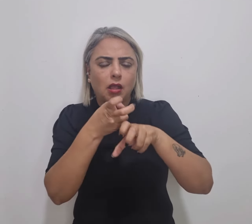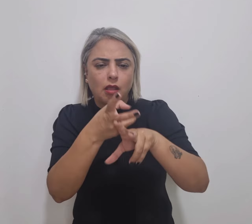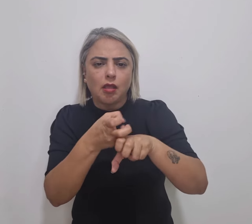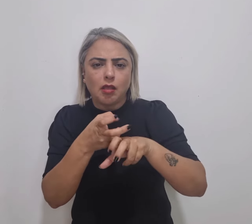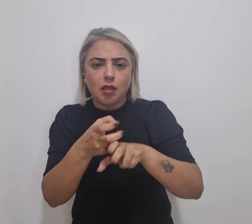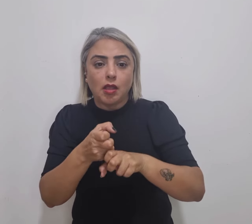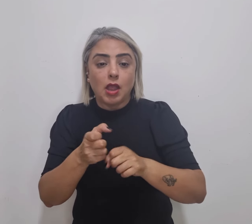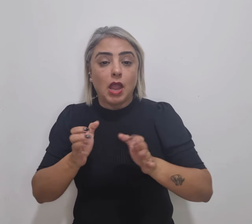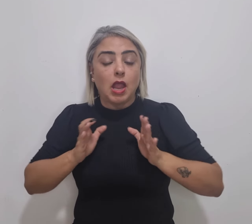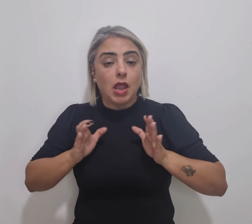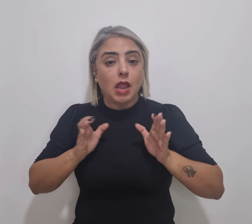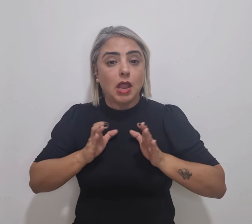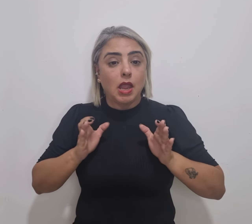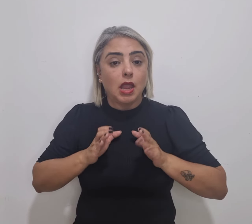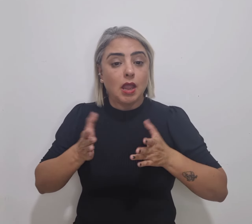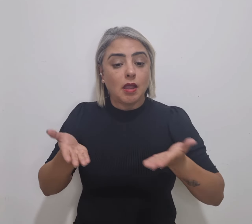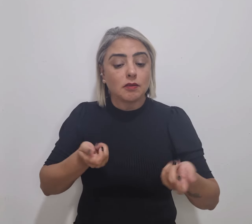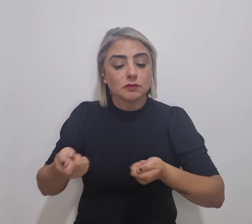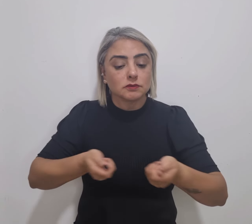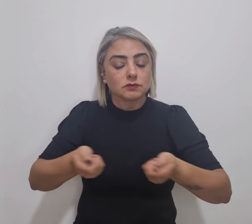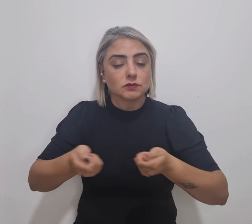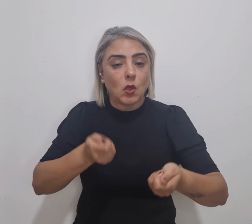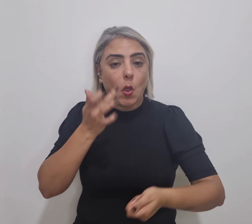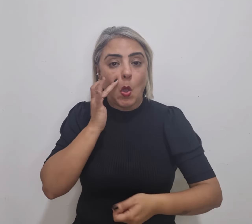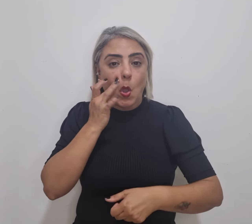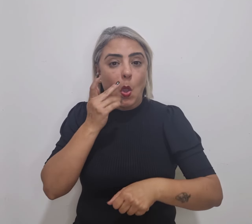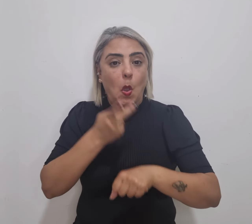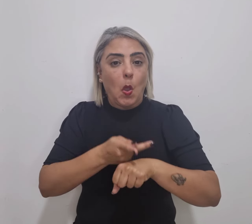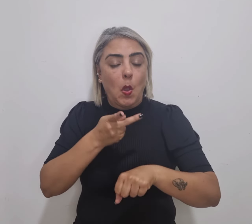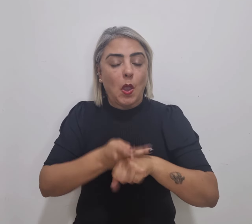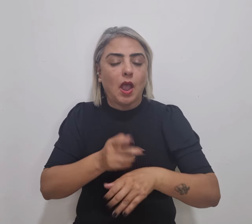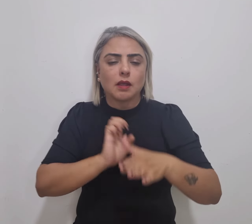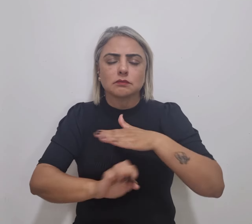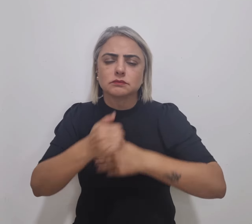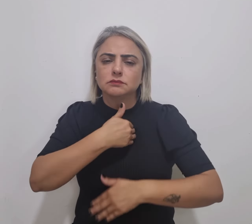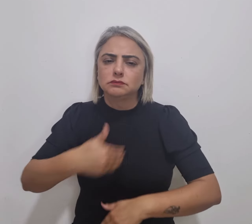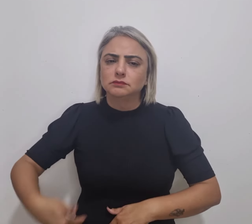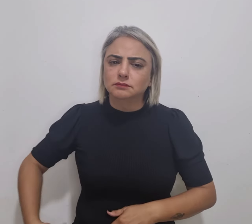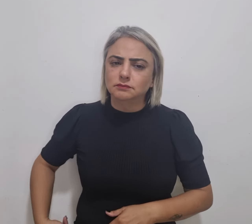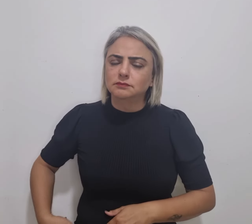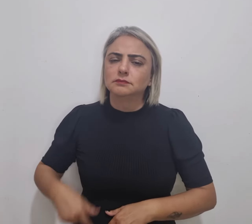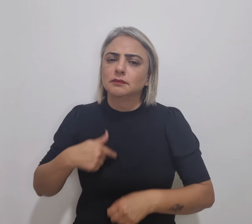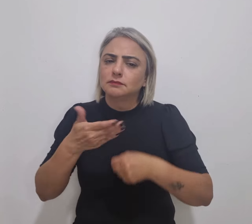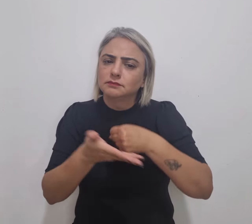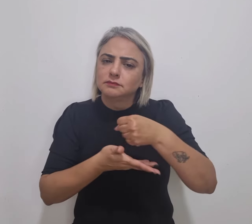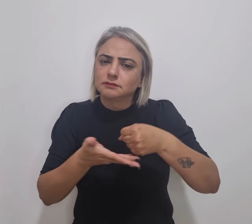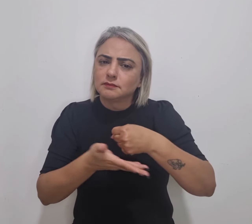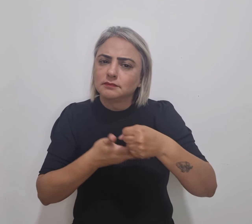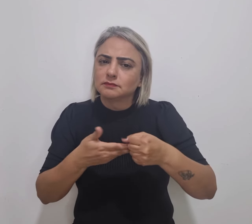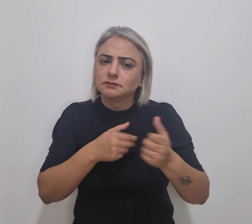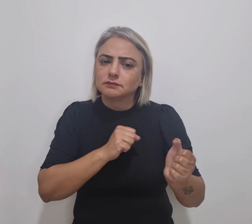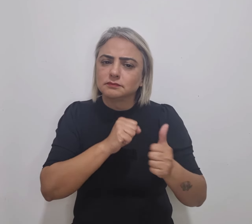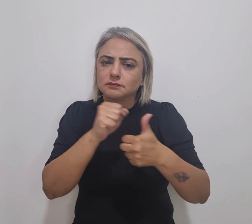recursos minerais. As empresas estatais são uma das bases do poder econômico